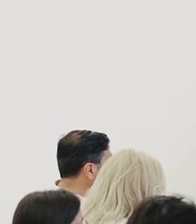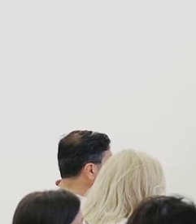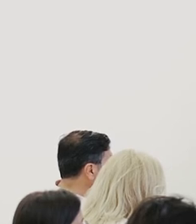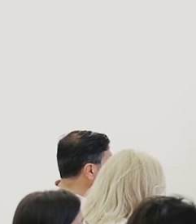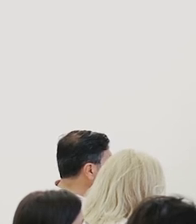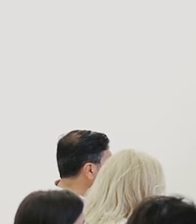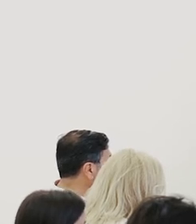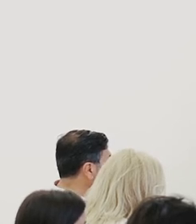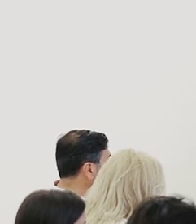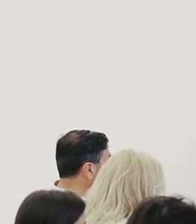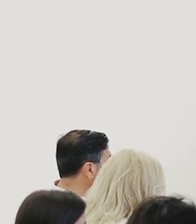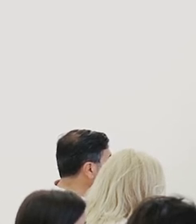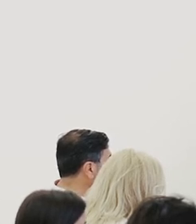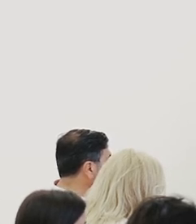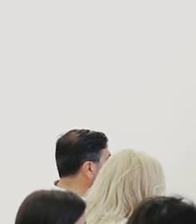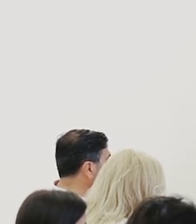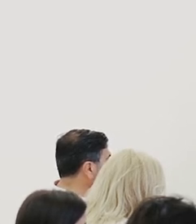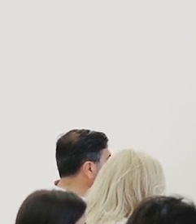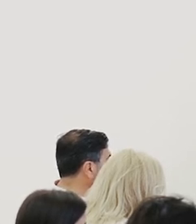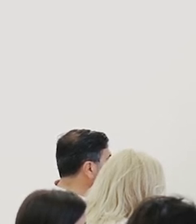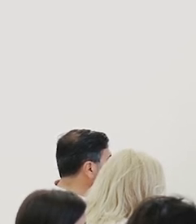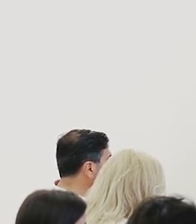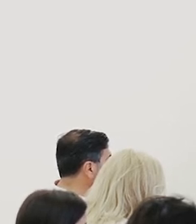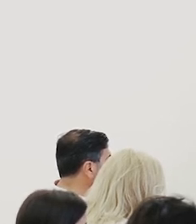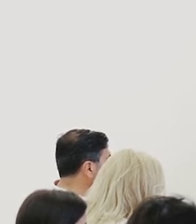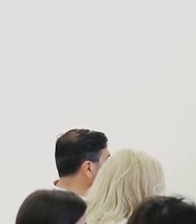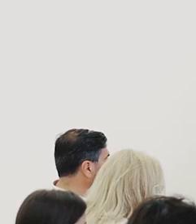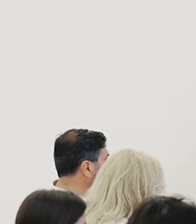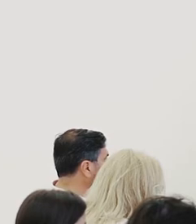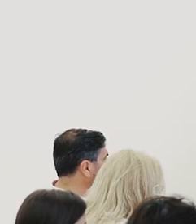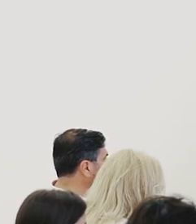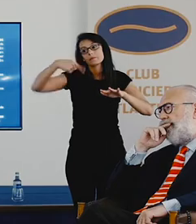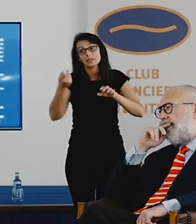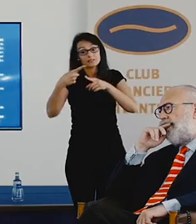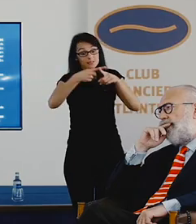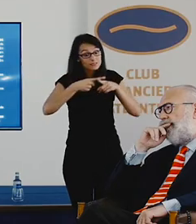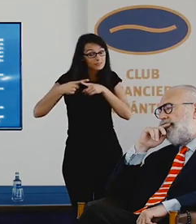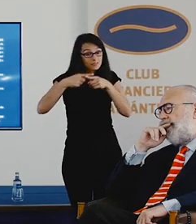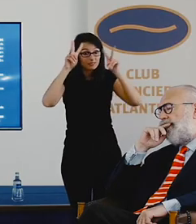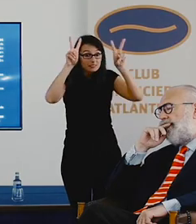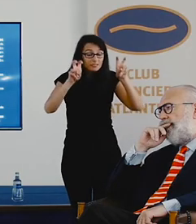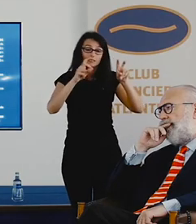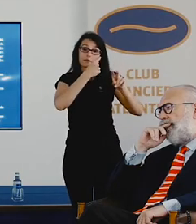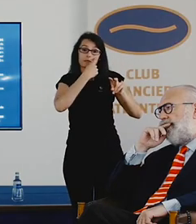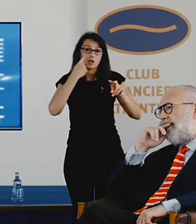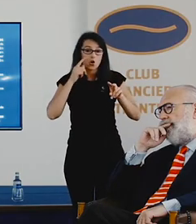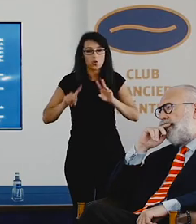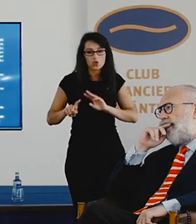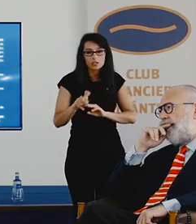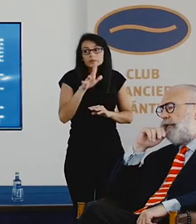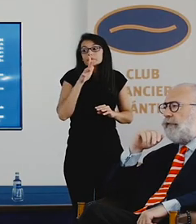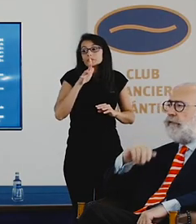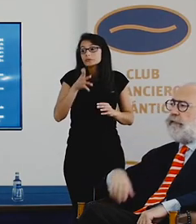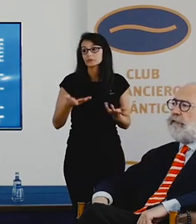para sufragar los gastos del camino, los satélites, y otra parte en esa causa solidaria, que además, pues mira, nos viene de casa,